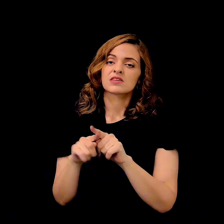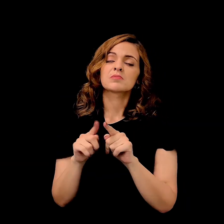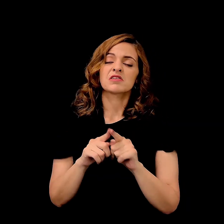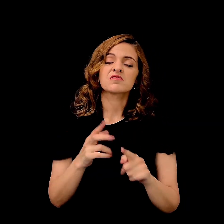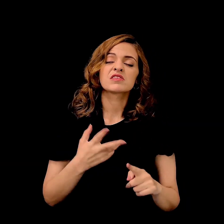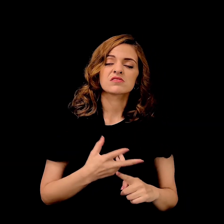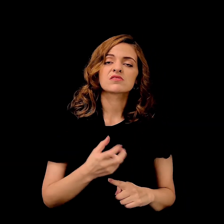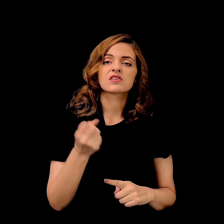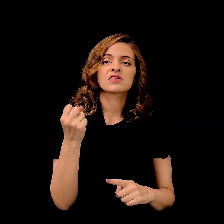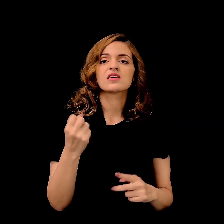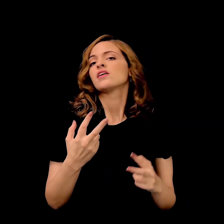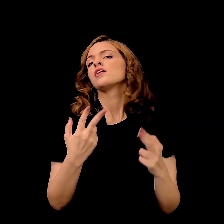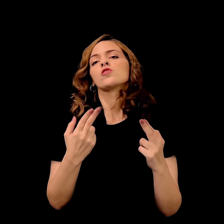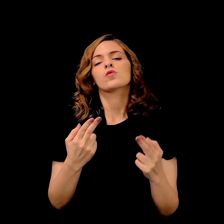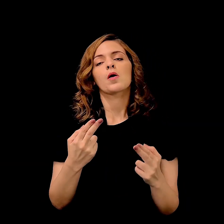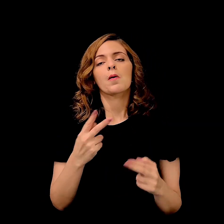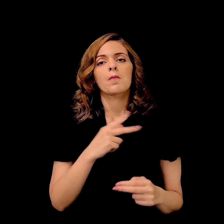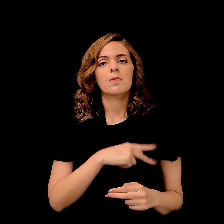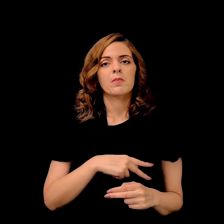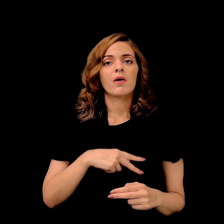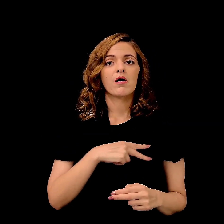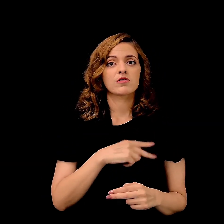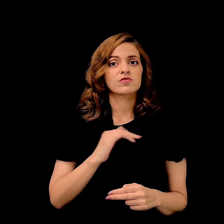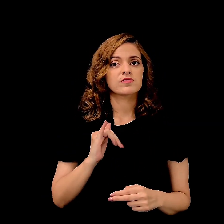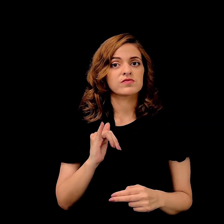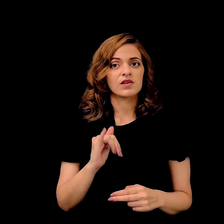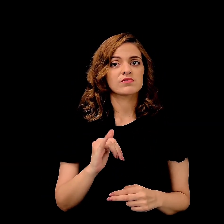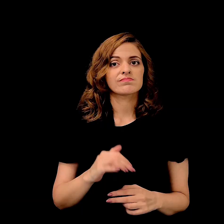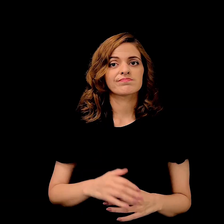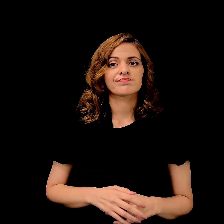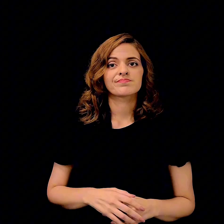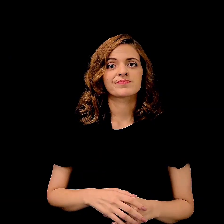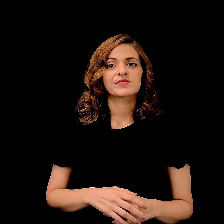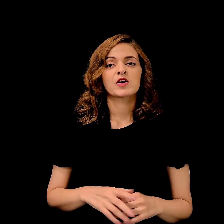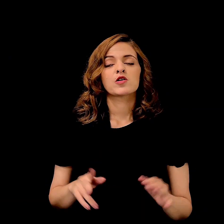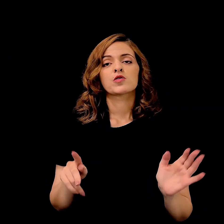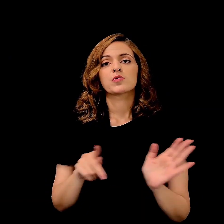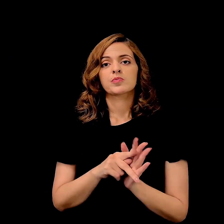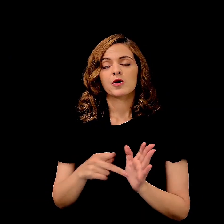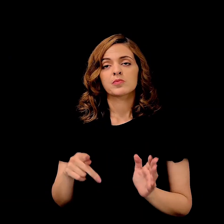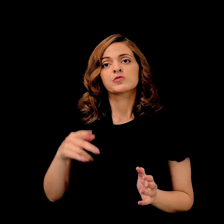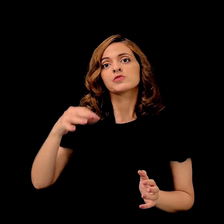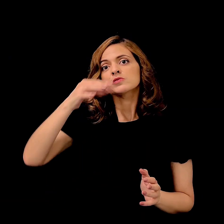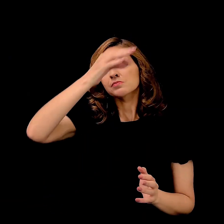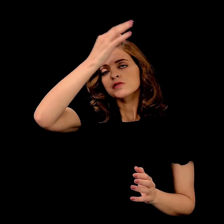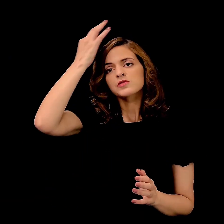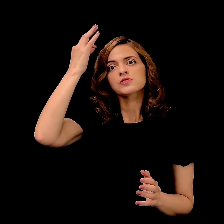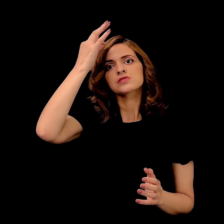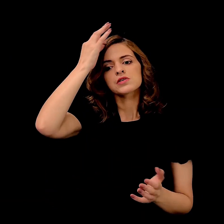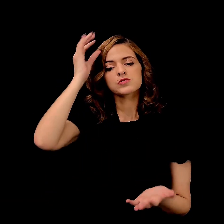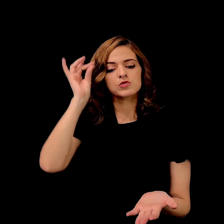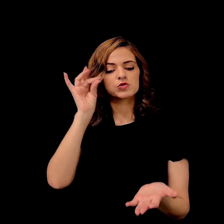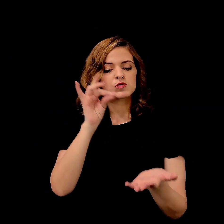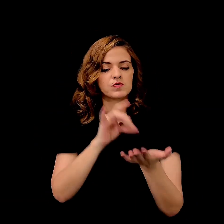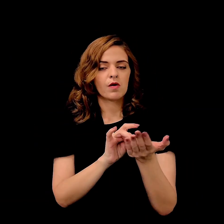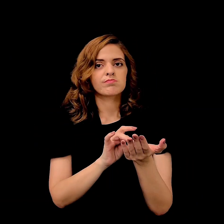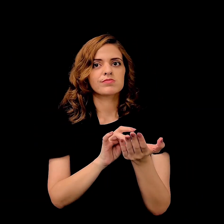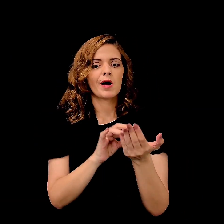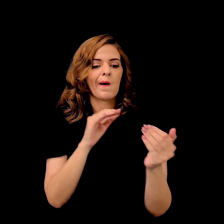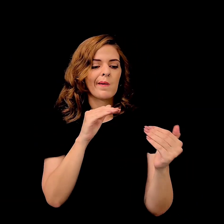que Paulo fala aqui, o Espírito Santo diz, que o próprio Espírito Santo testifica com o nosso